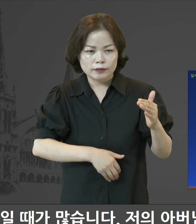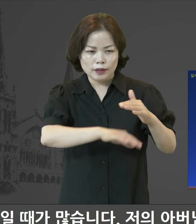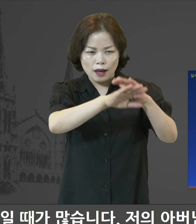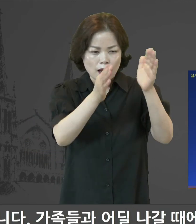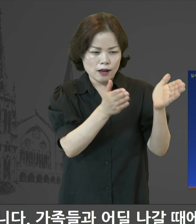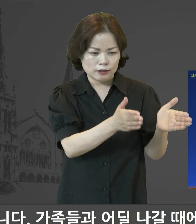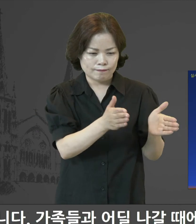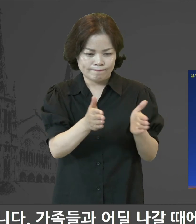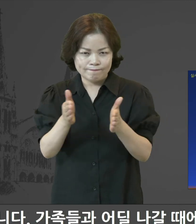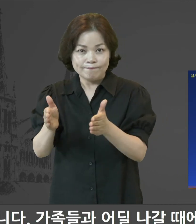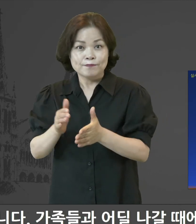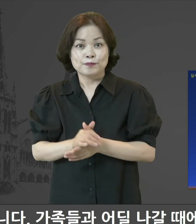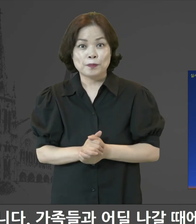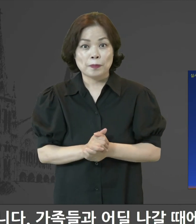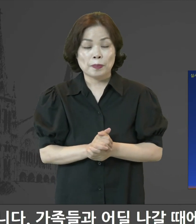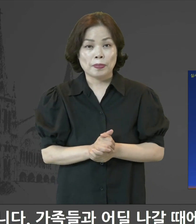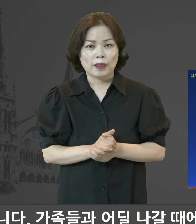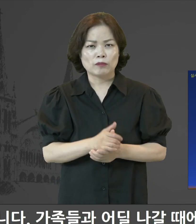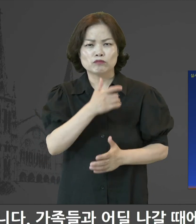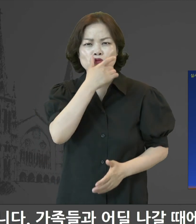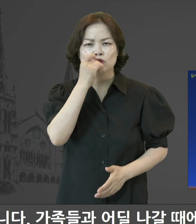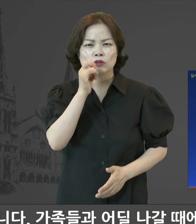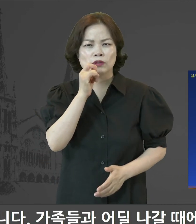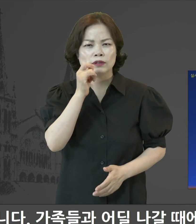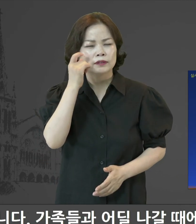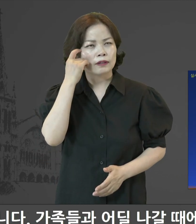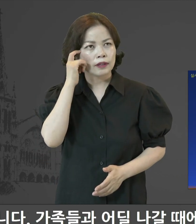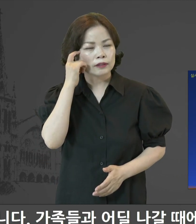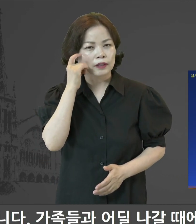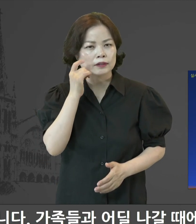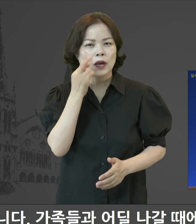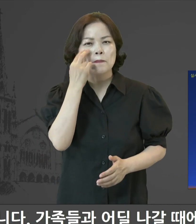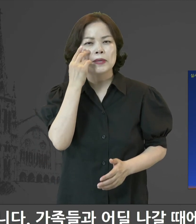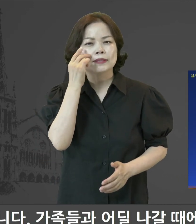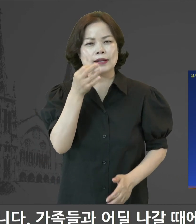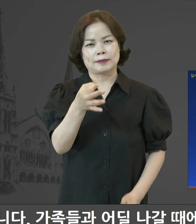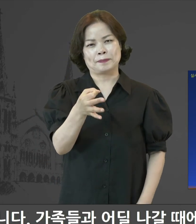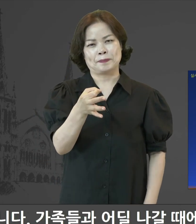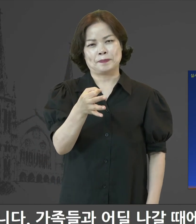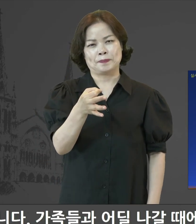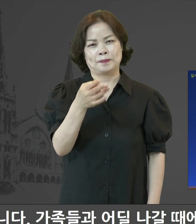준비하셔요. 그래도 그게 또 모자랄까 봐 비상금을 준비하세요.